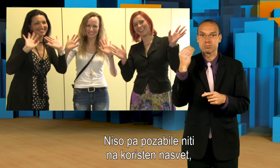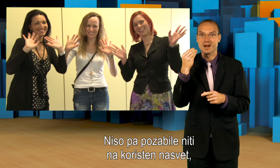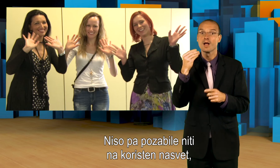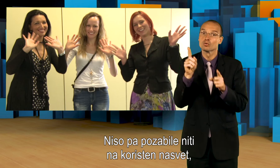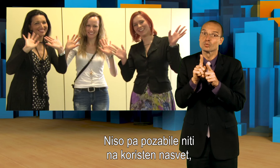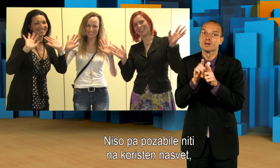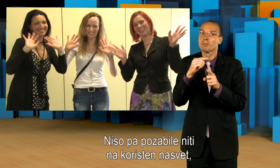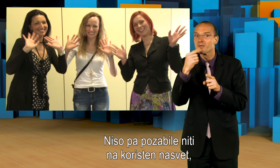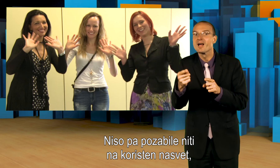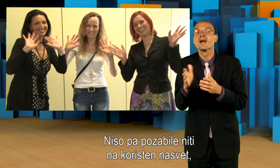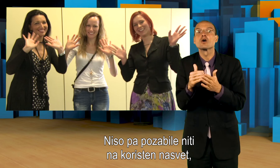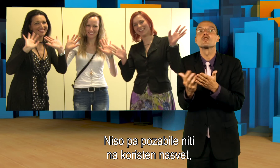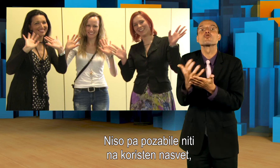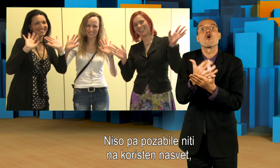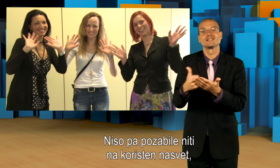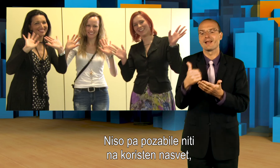boljšo uvrstitev.